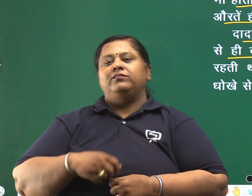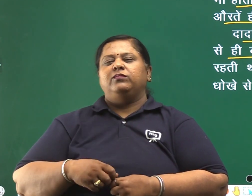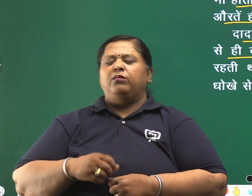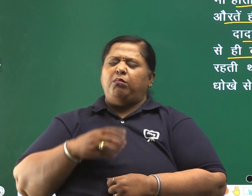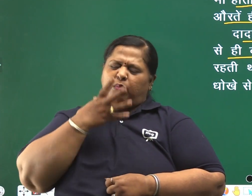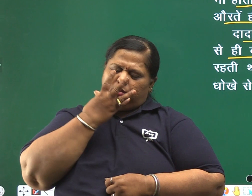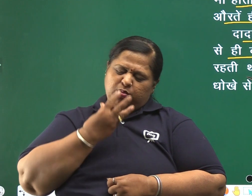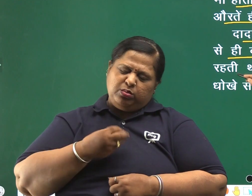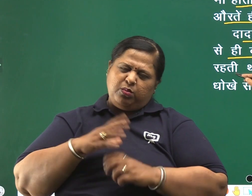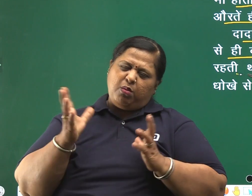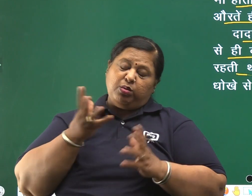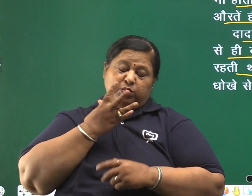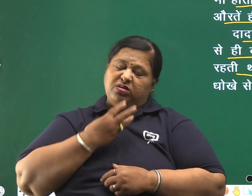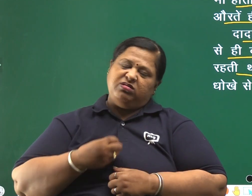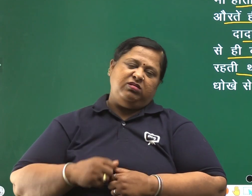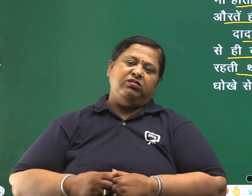बहुत उदास रहती थी